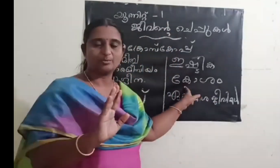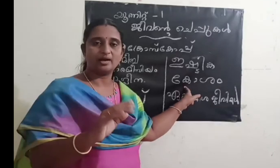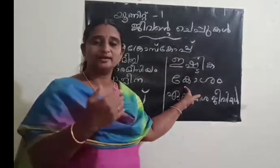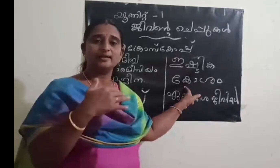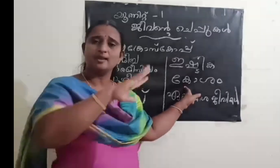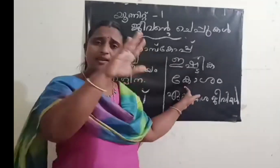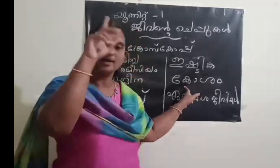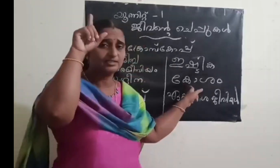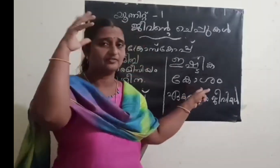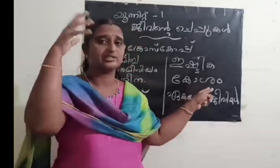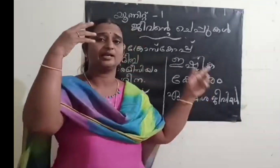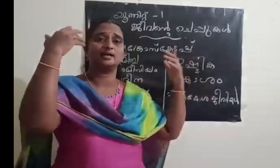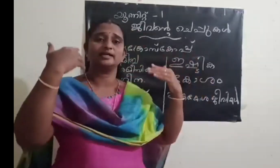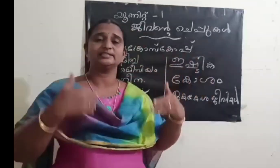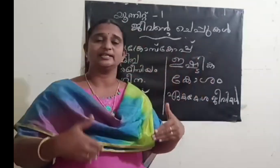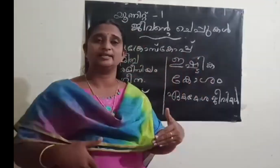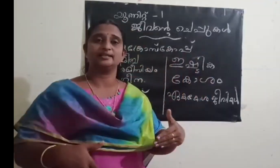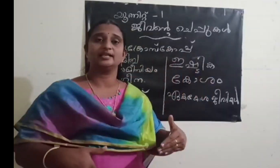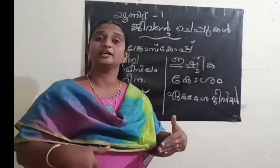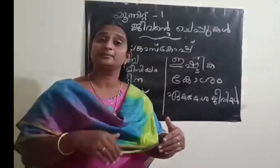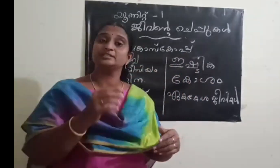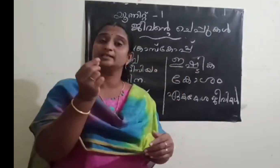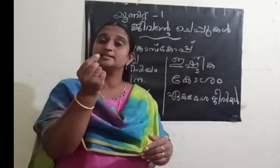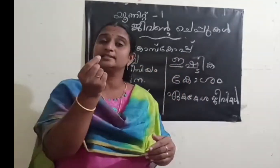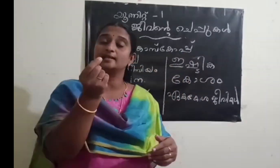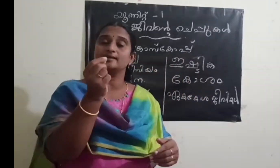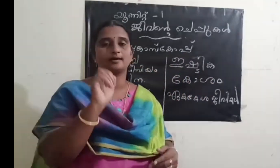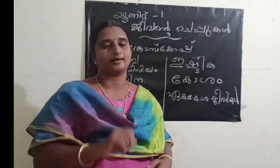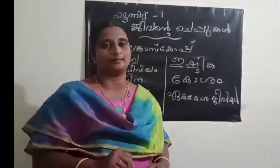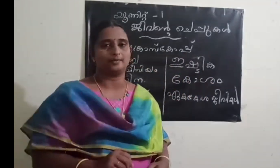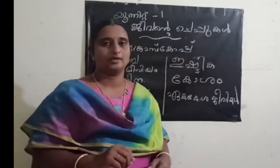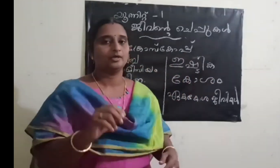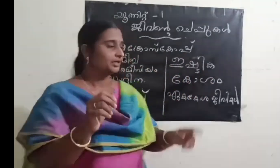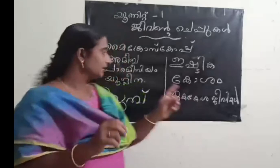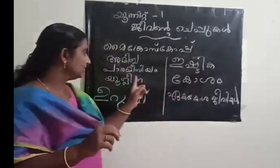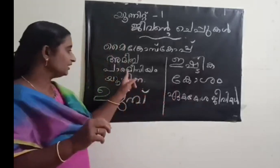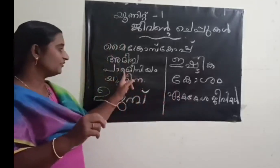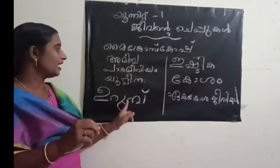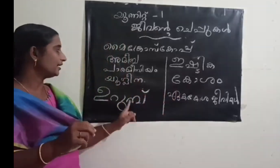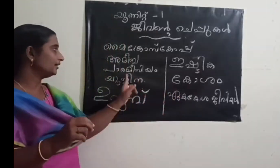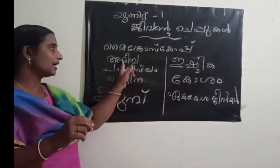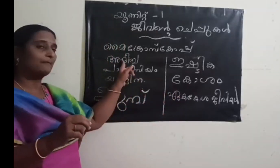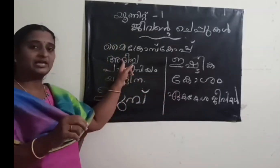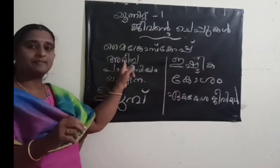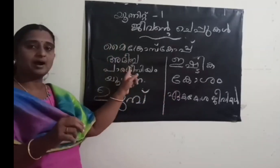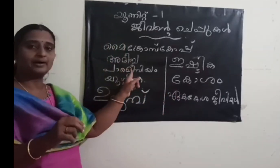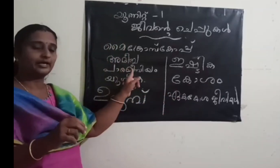കോശമാണ് എല്ലാ ജീവജാലങ്ങളുടെയും ശരീരത്തിന് നിർമ്മിച്ചിരിക്കുന്ന ചെറിയ ഘടകം ഇത് ഇവയാണ് അമീബ